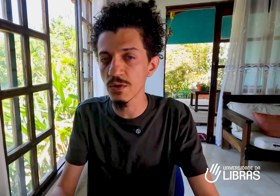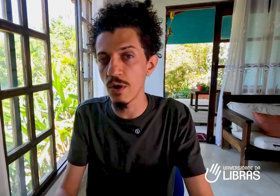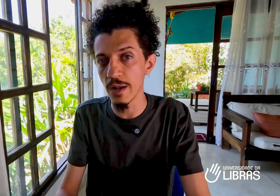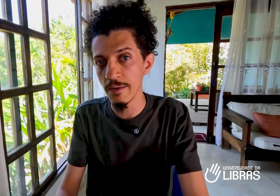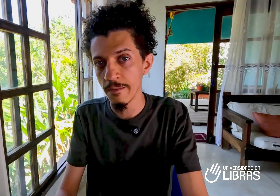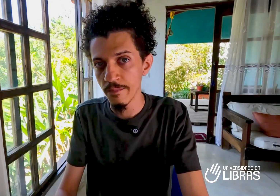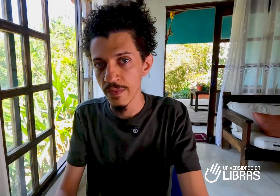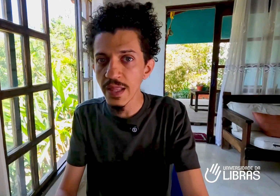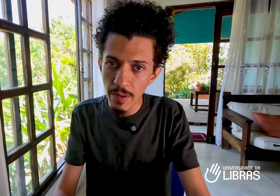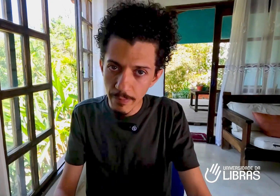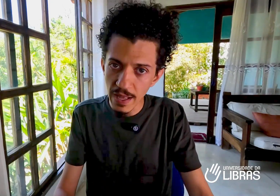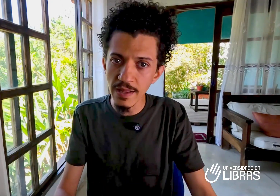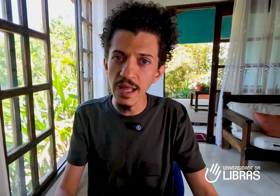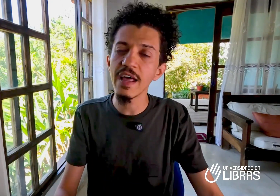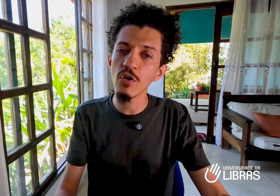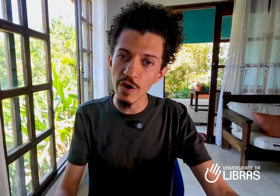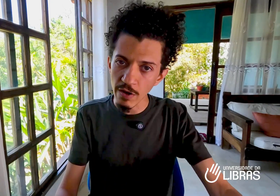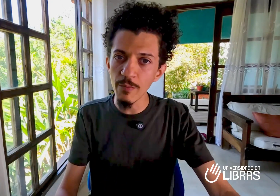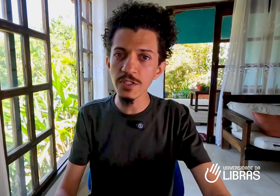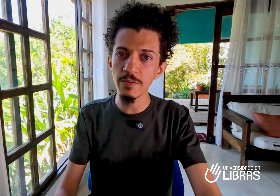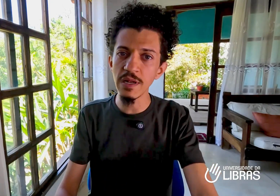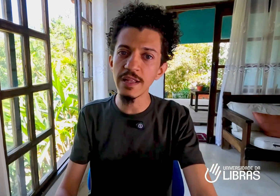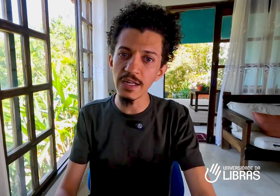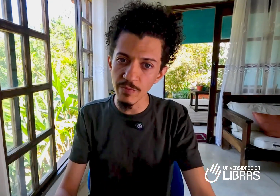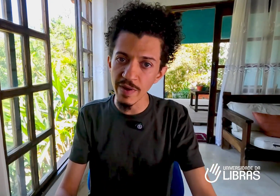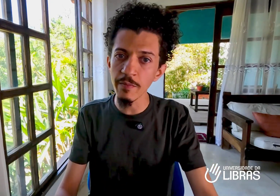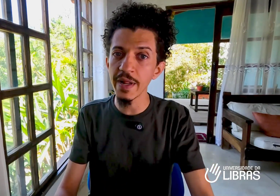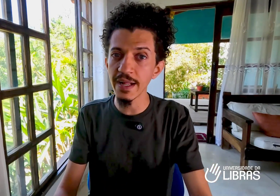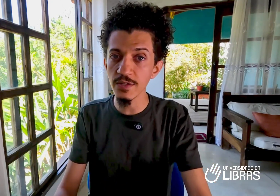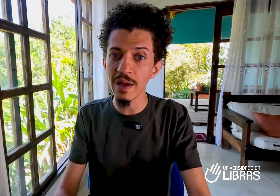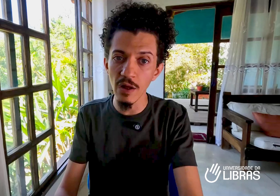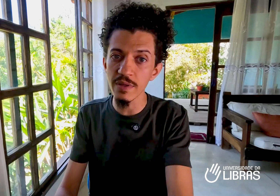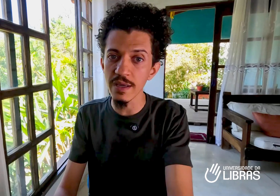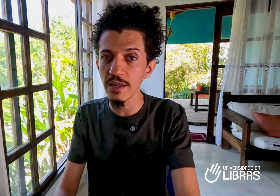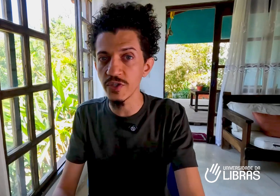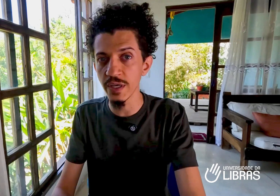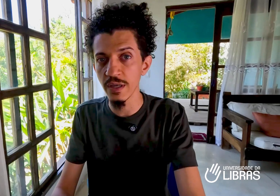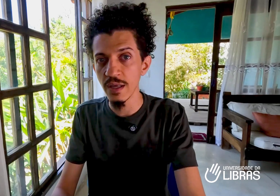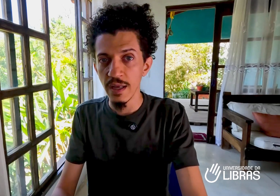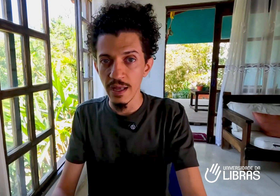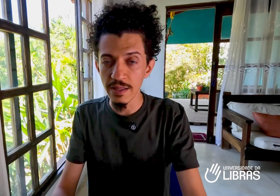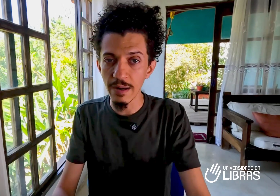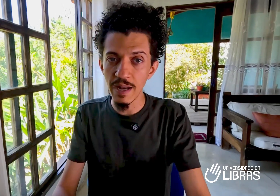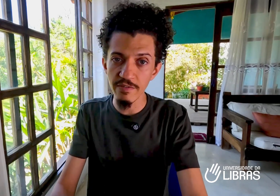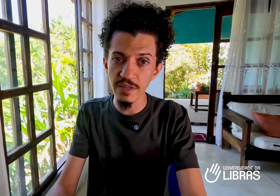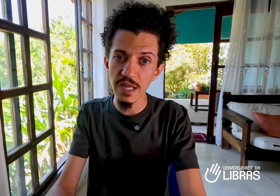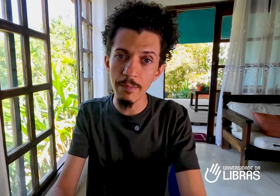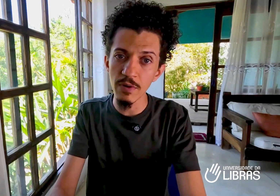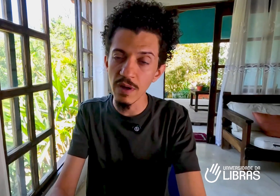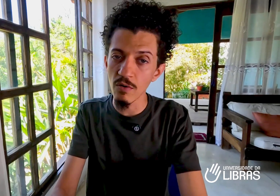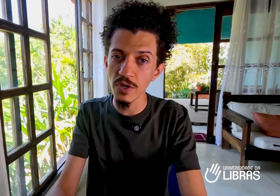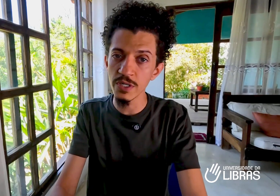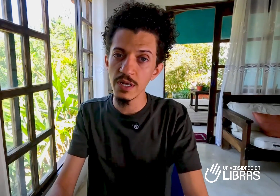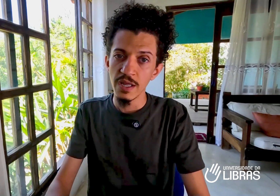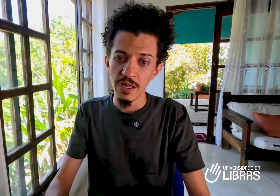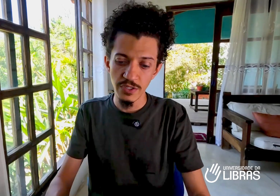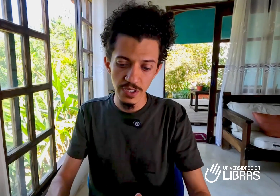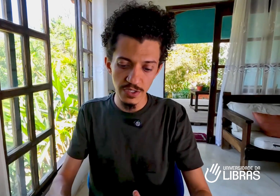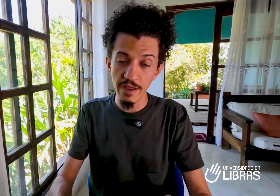escola. E também porque ele entendeu que era uma possibilidade de ter uma remuneração melhor do que a que ele tinha. Ele trabalhava nessa época numa loja de revenda